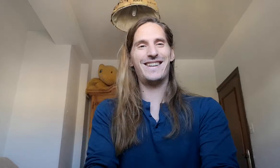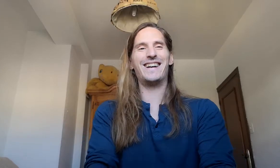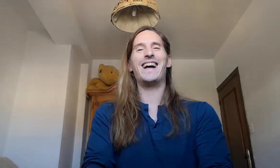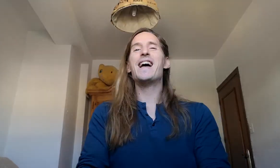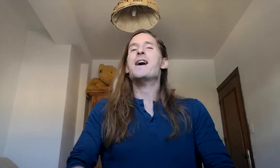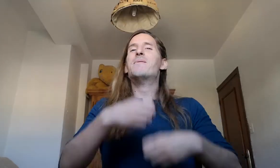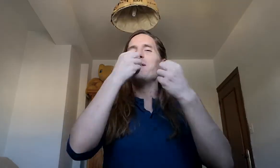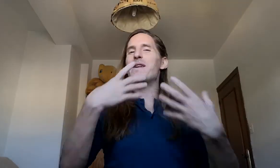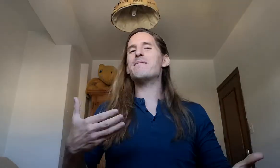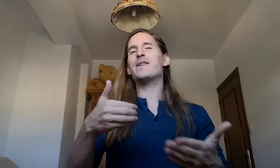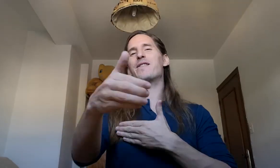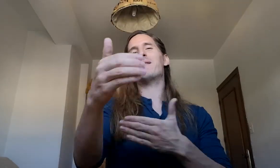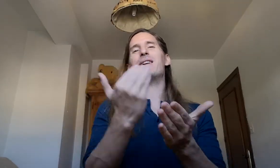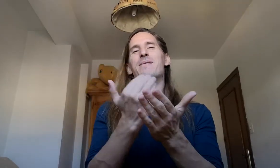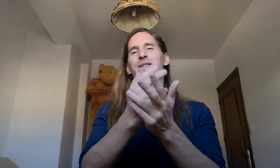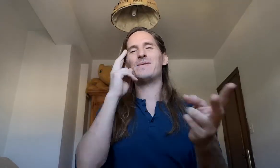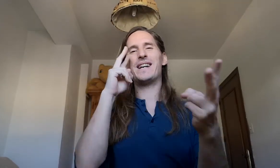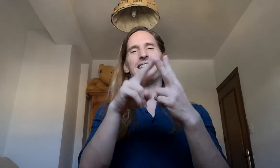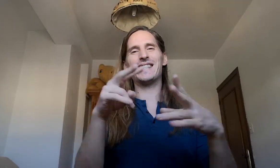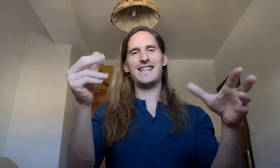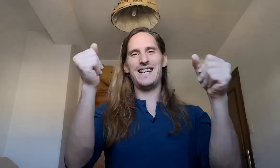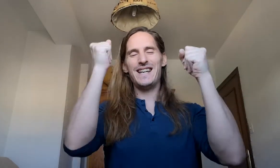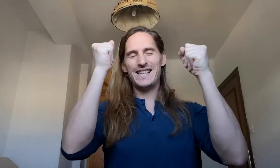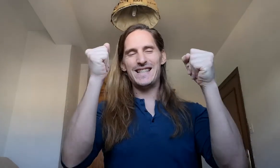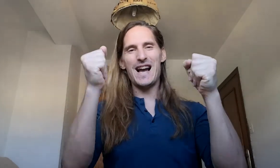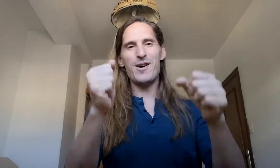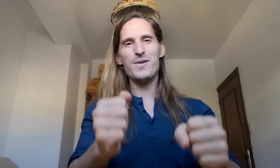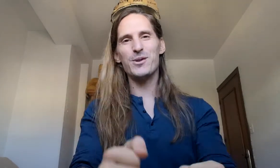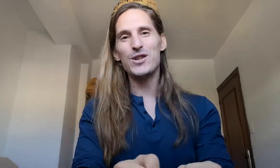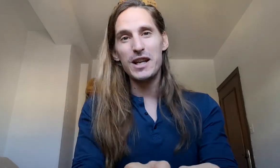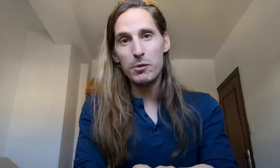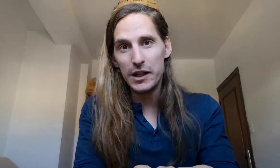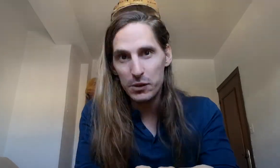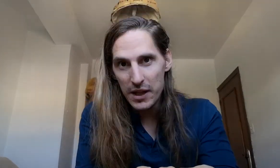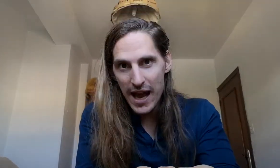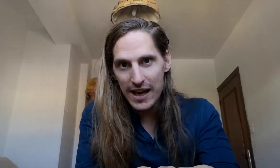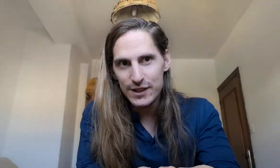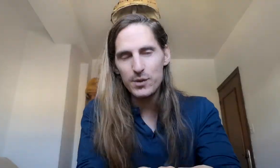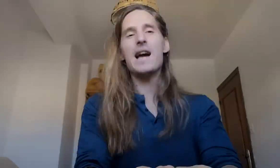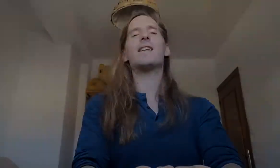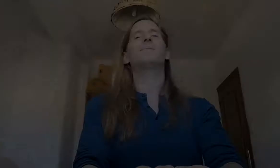Muy bien, pues nos vemos en la próxima clase. Chao y mucho ánimo a estudiar, a estudiar.